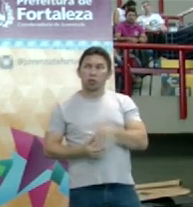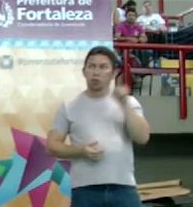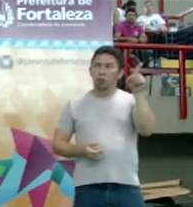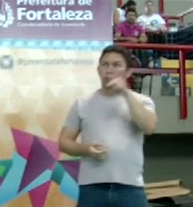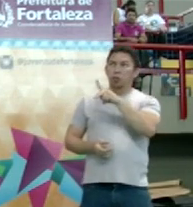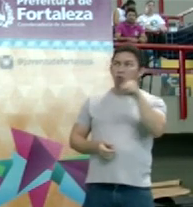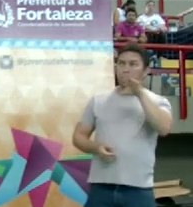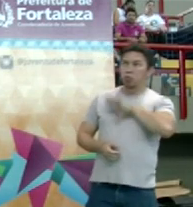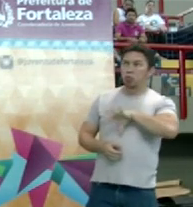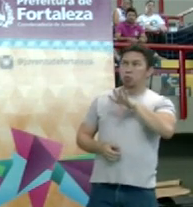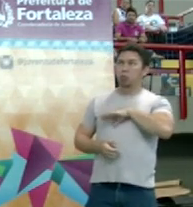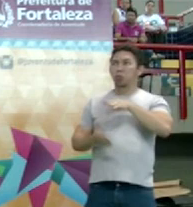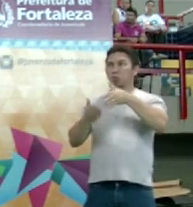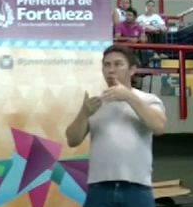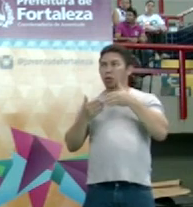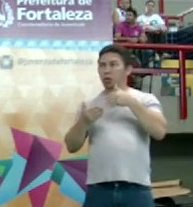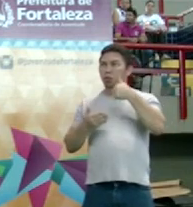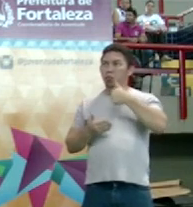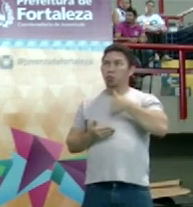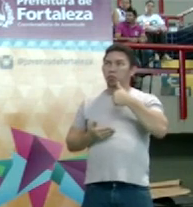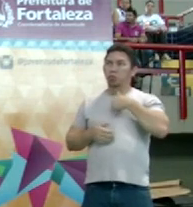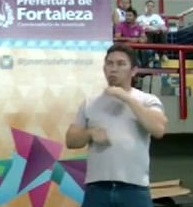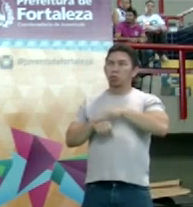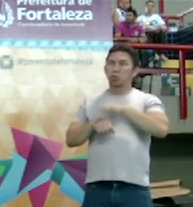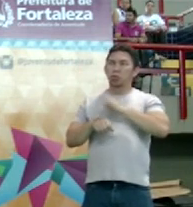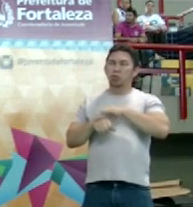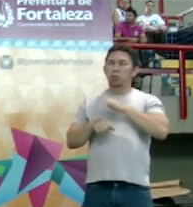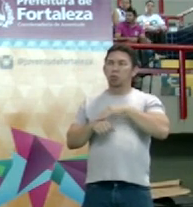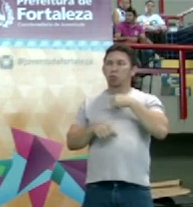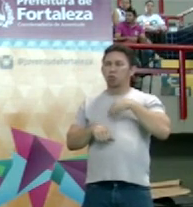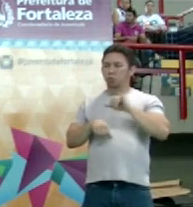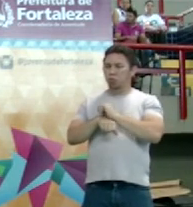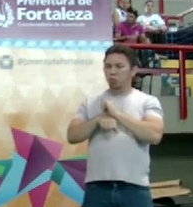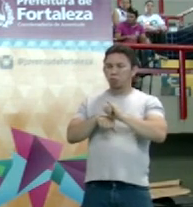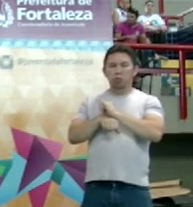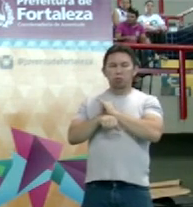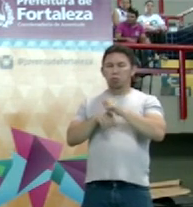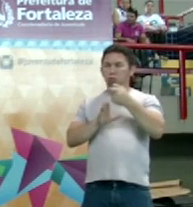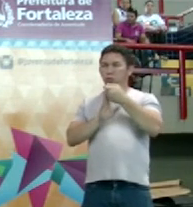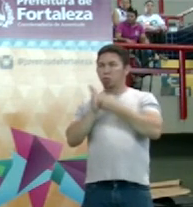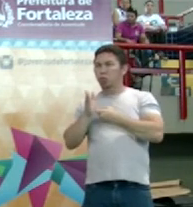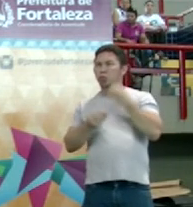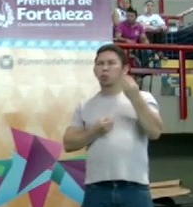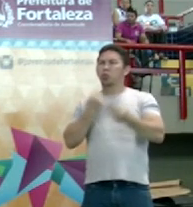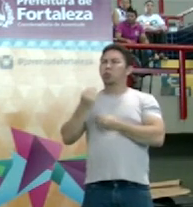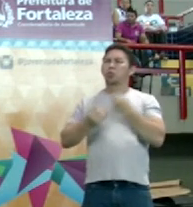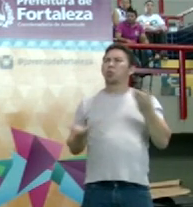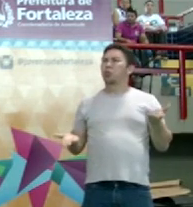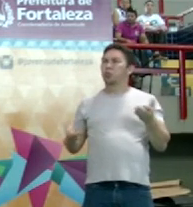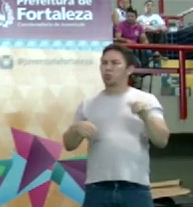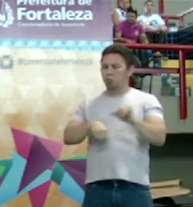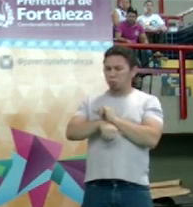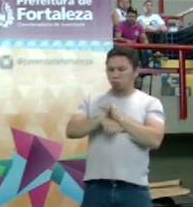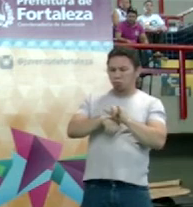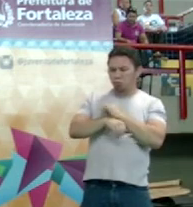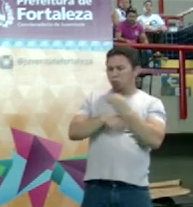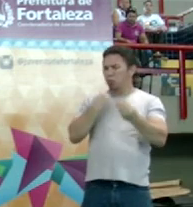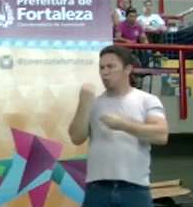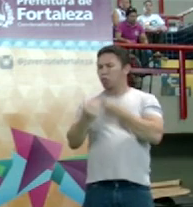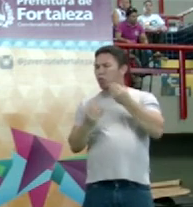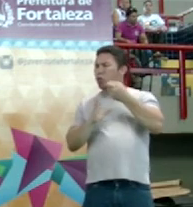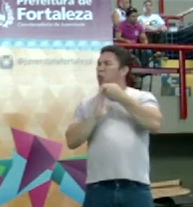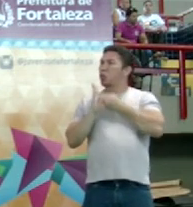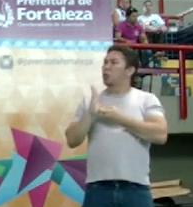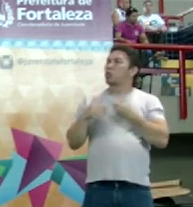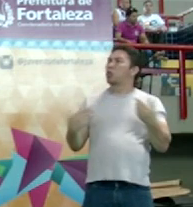de português pediu para mim ser mais sofisticada na redação. Como posso ser mais sofisticada